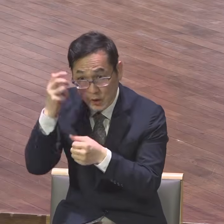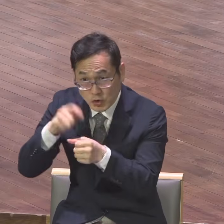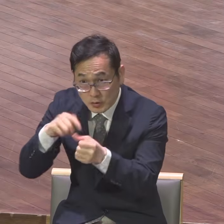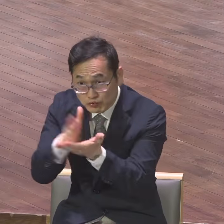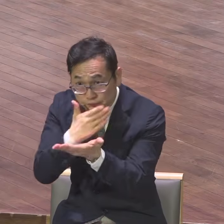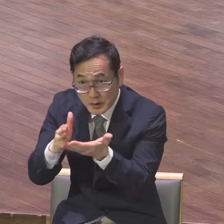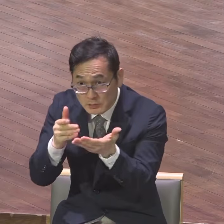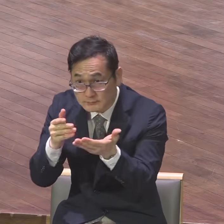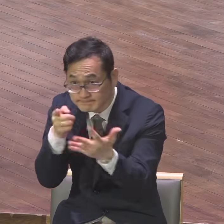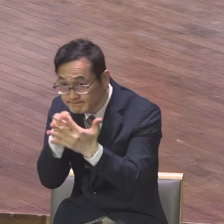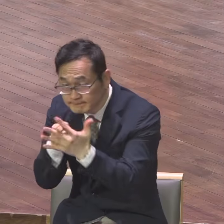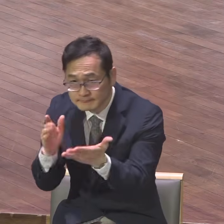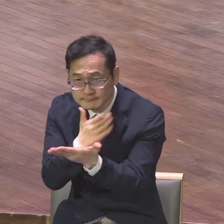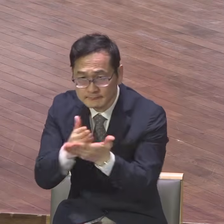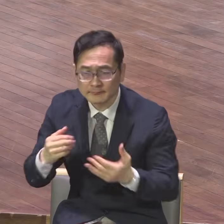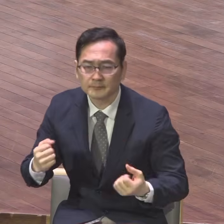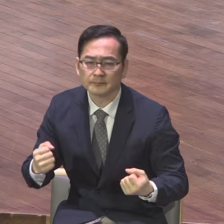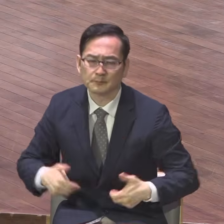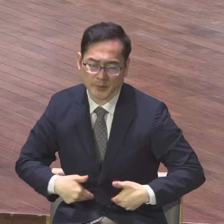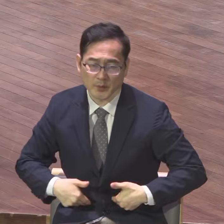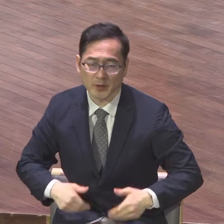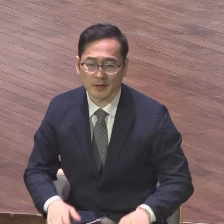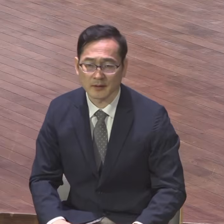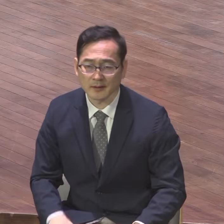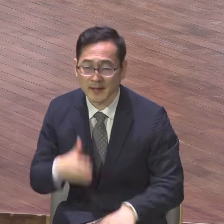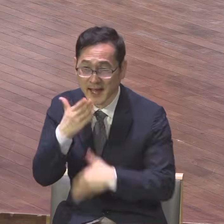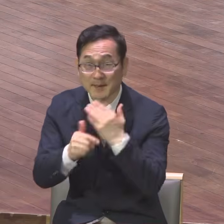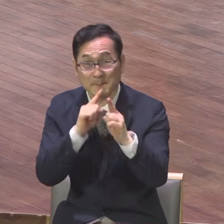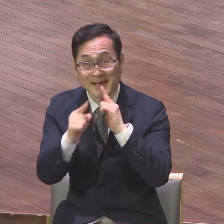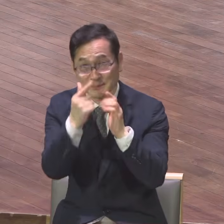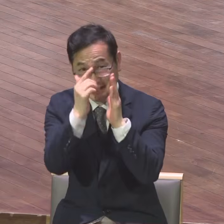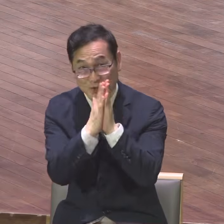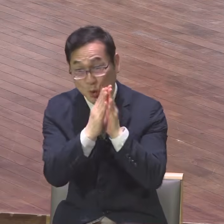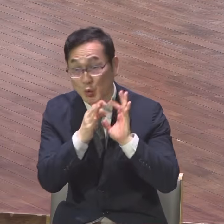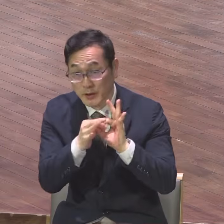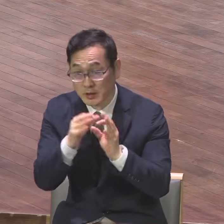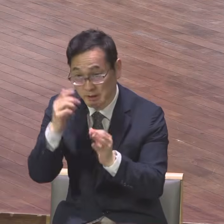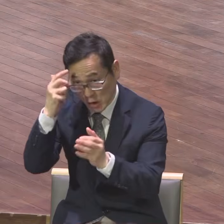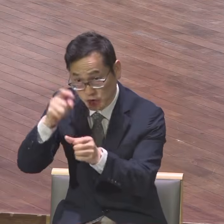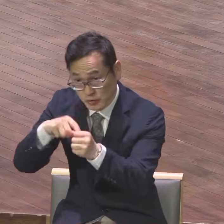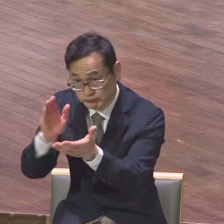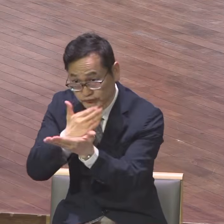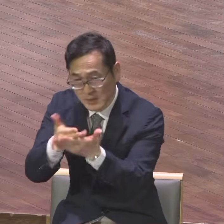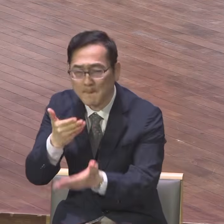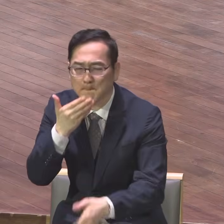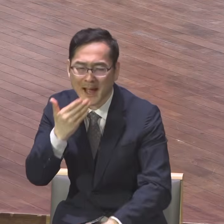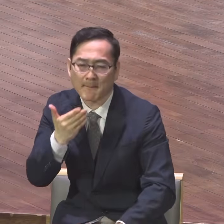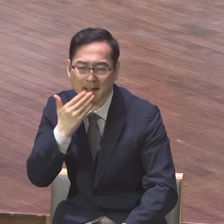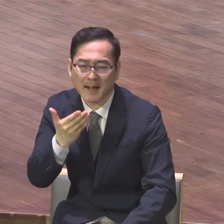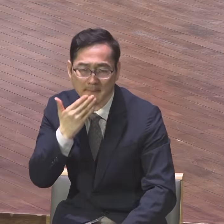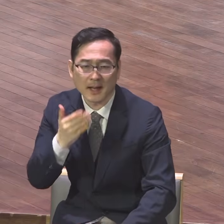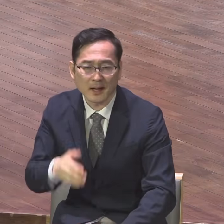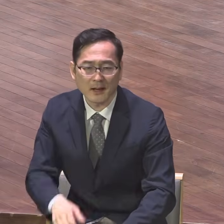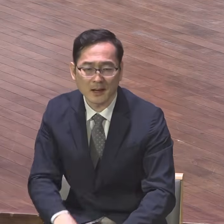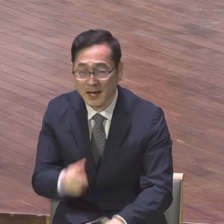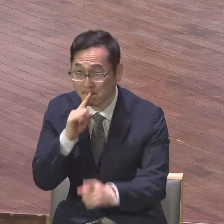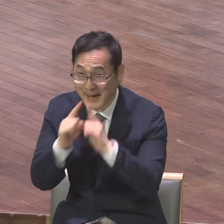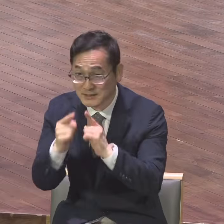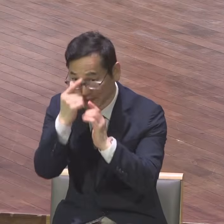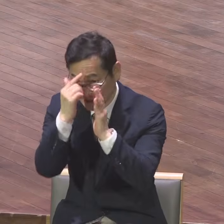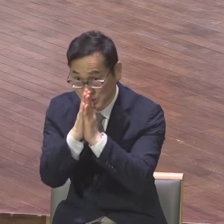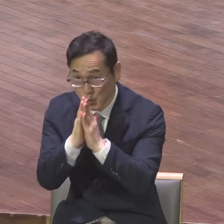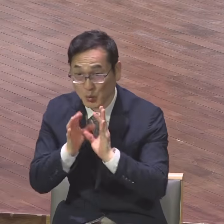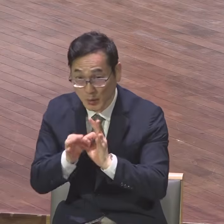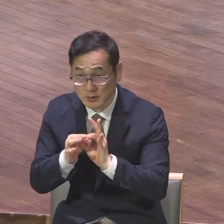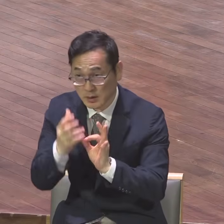5절에 보면 우리가 하나님의 말씀과 기도로 영적 분별력을 갈 수 있다라고 말씀하고 있어요. 말씀과 기도로 영적 분별을